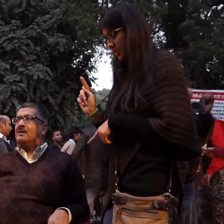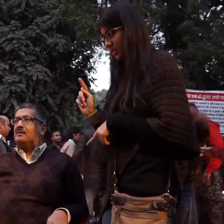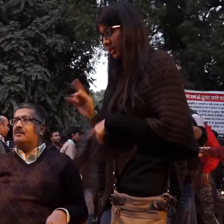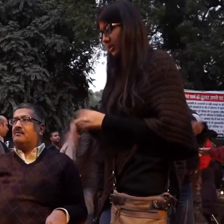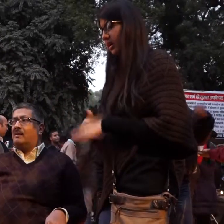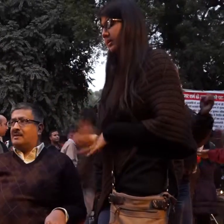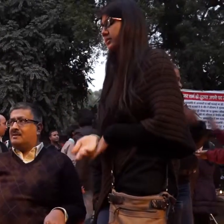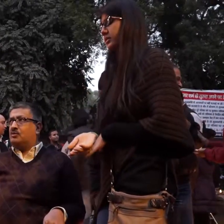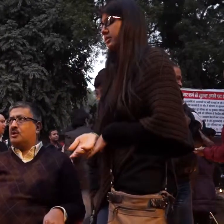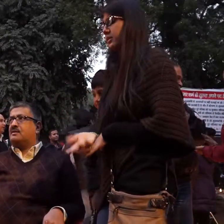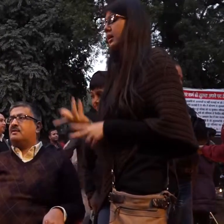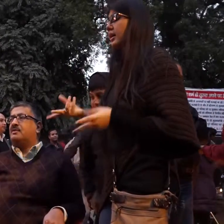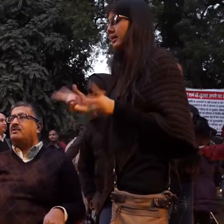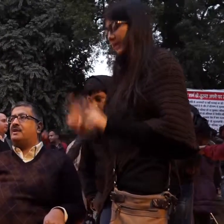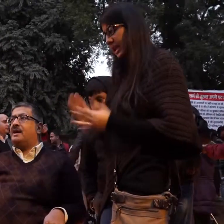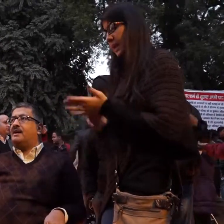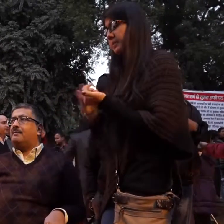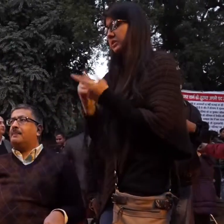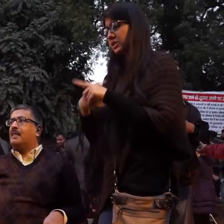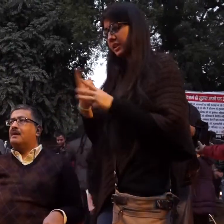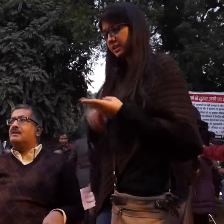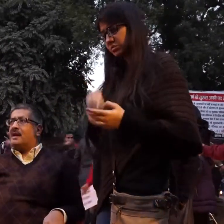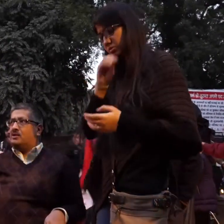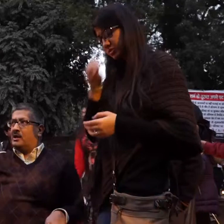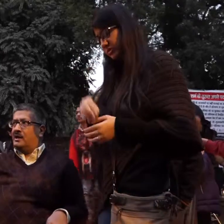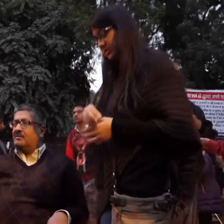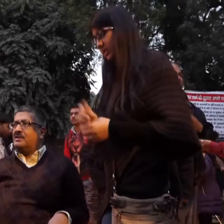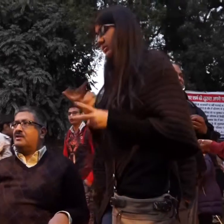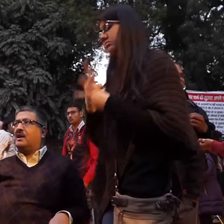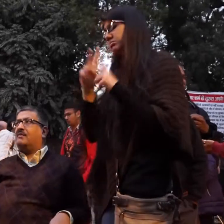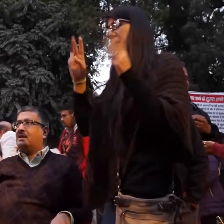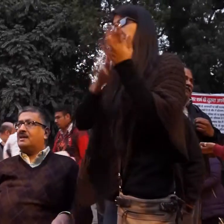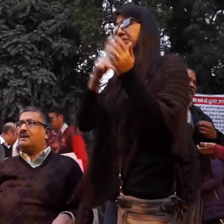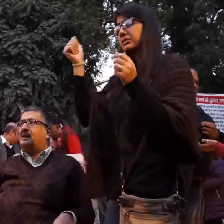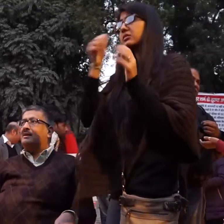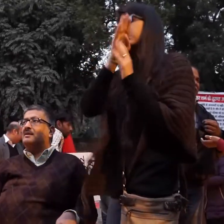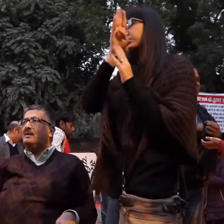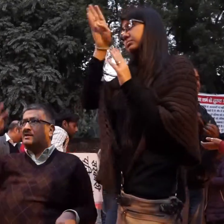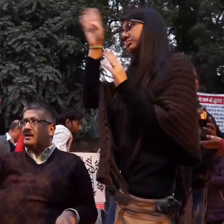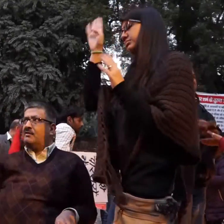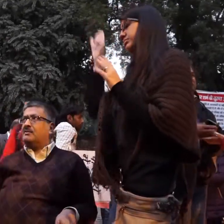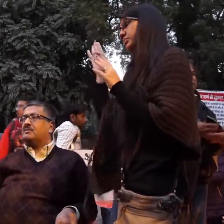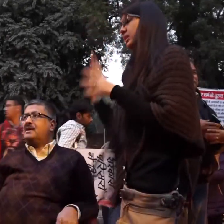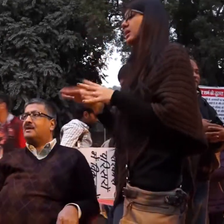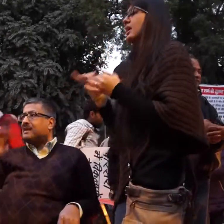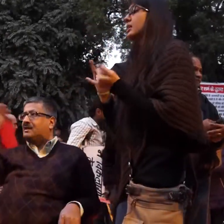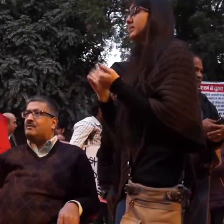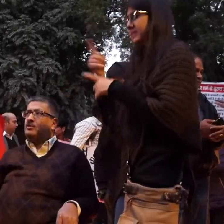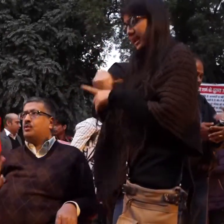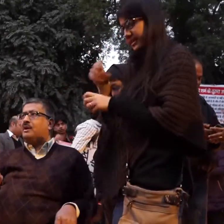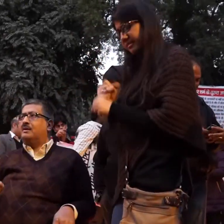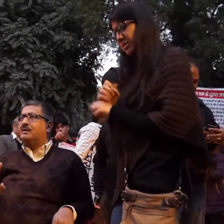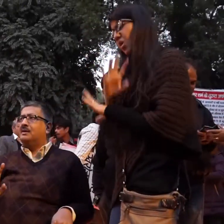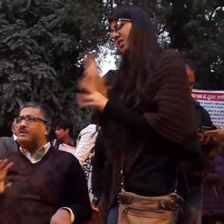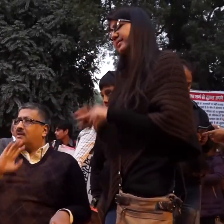उसके बाद वापस सोशल जस्टिस मिनिस्ट्री आया, सारी जो अलग अलग मिनिस्ट्रियाँ हैं वहाँ जाता है, स्टेट गवर्नमेंट्स में जाता है, सारा सब